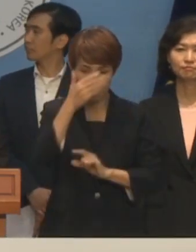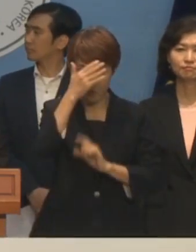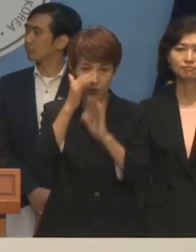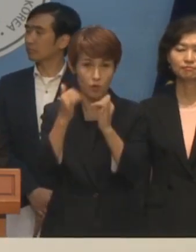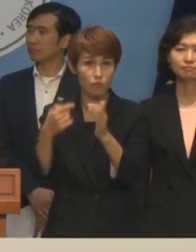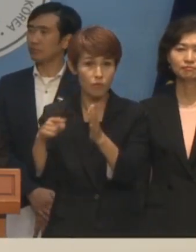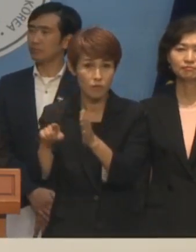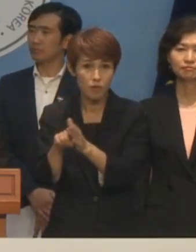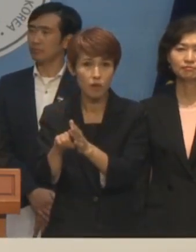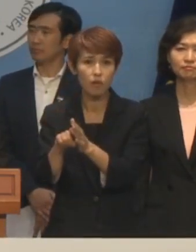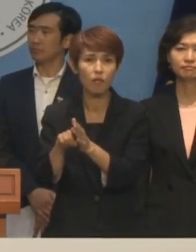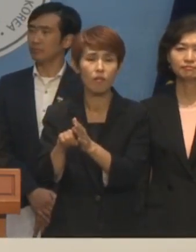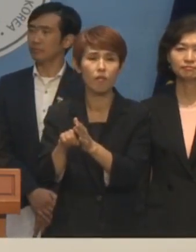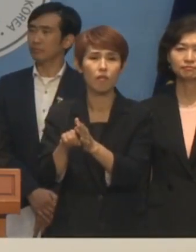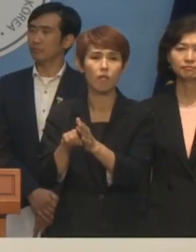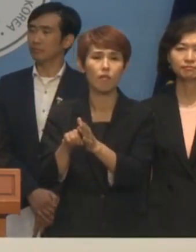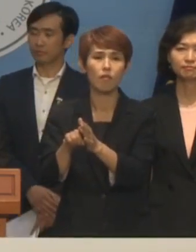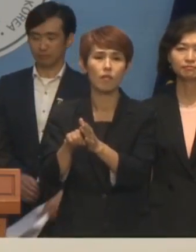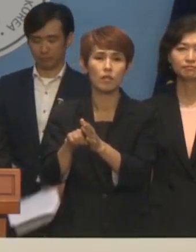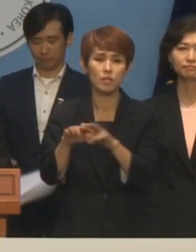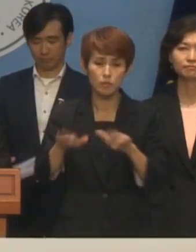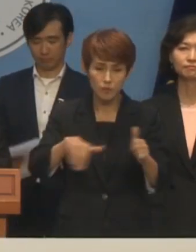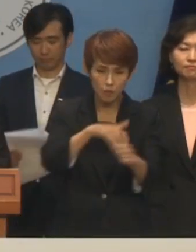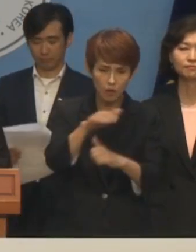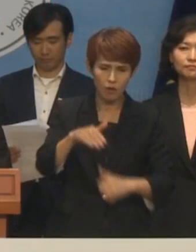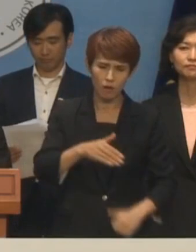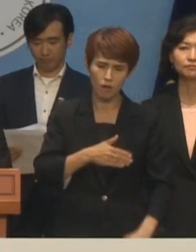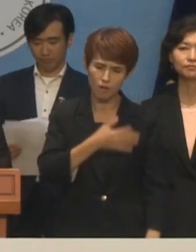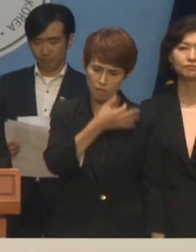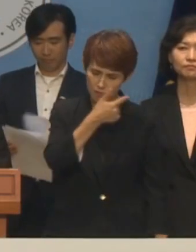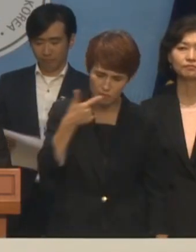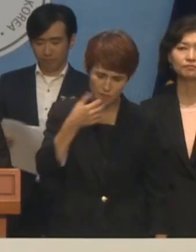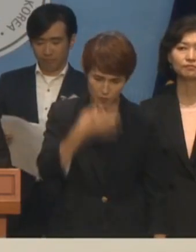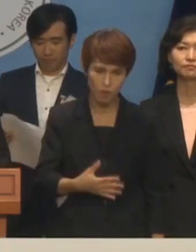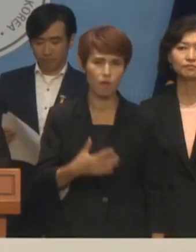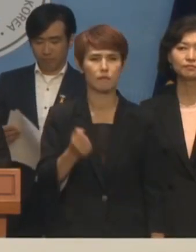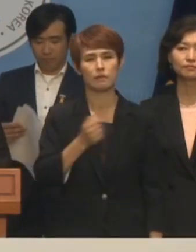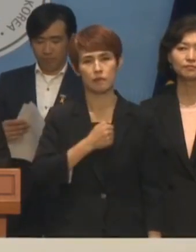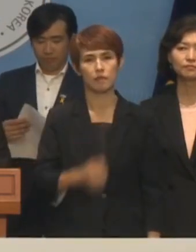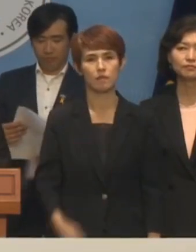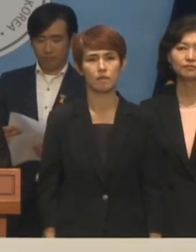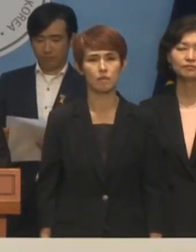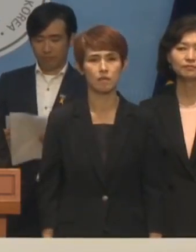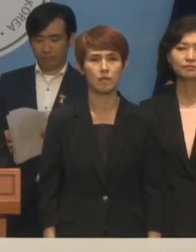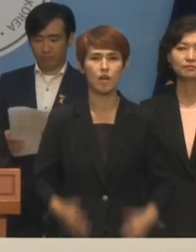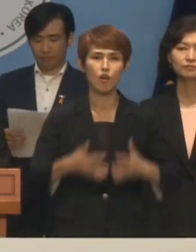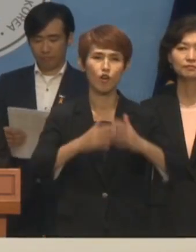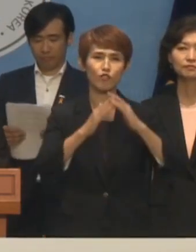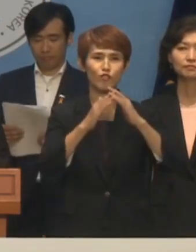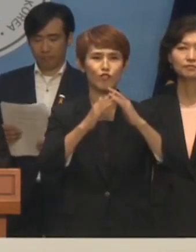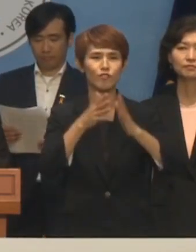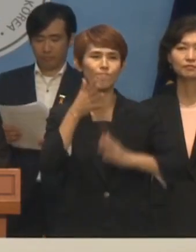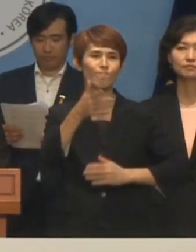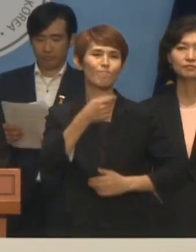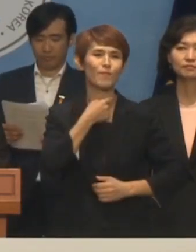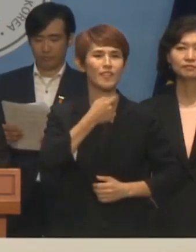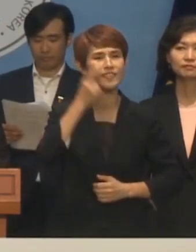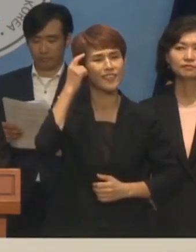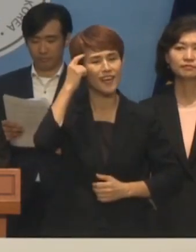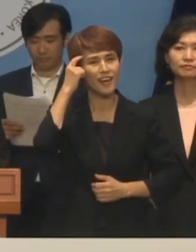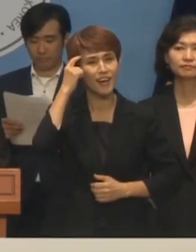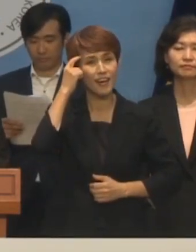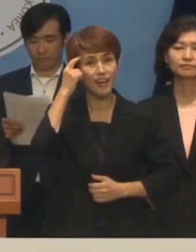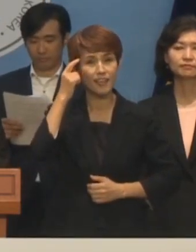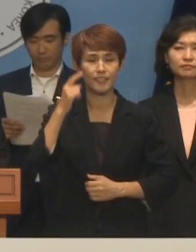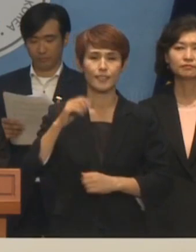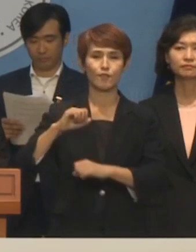이런 현실을 살고 있는데 더없이 분노합니다. 벌써 1년입니다. 건축가를 꿈꿨던 청년은 국가를 지키겠다는 책임